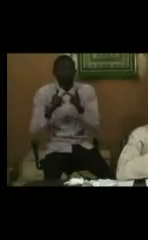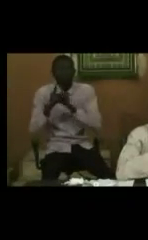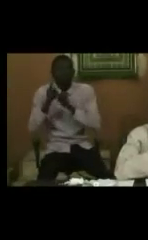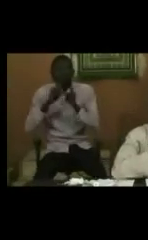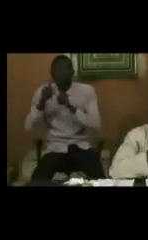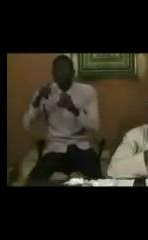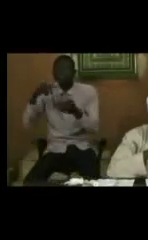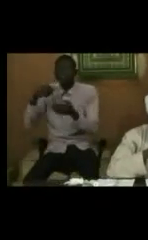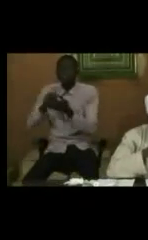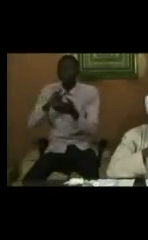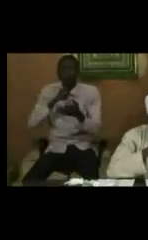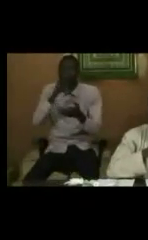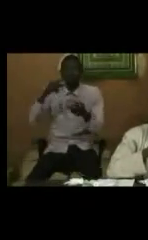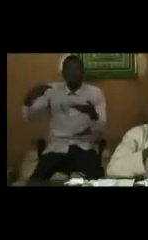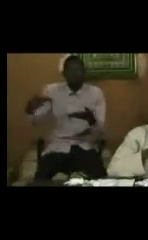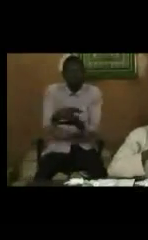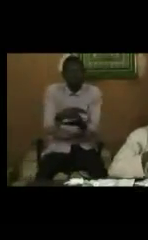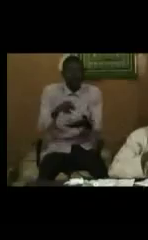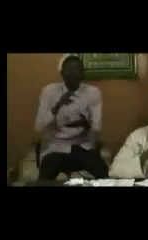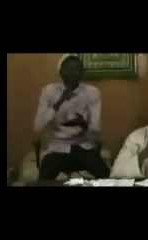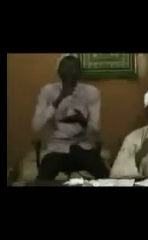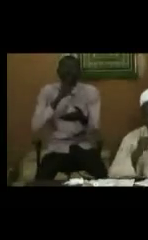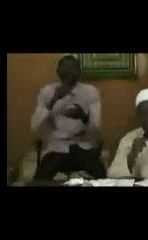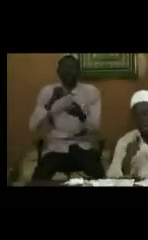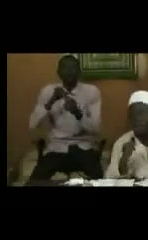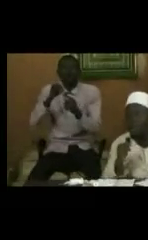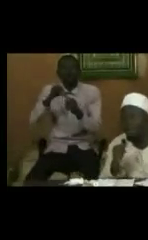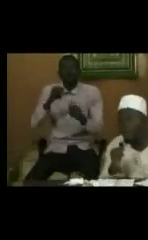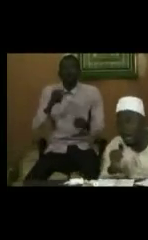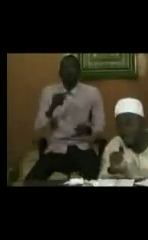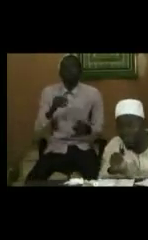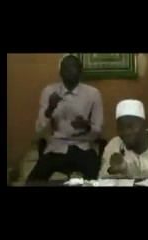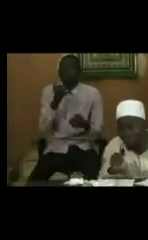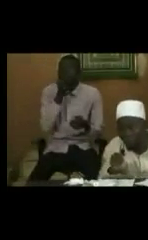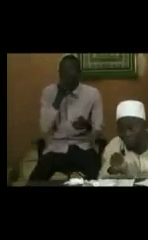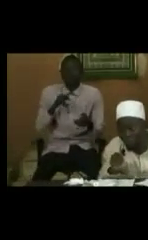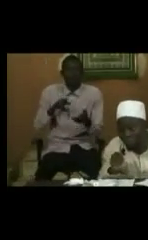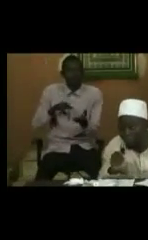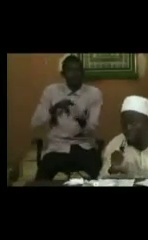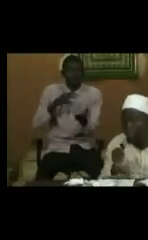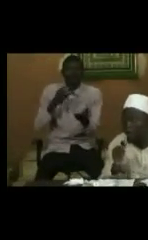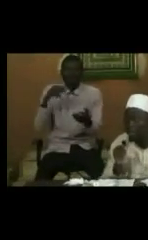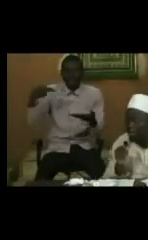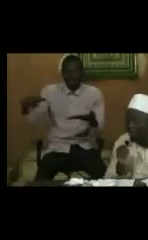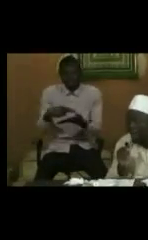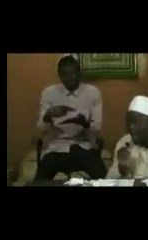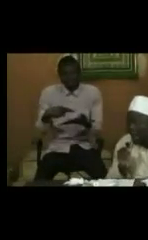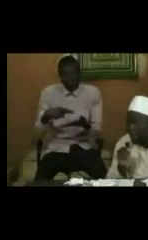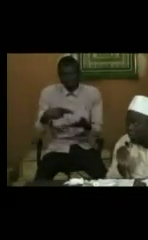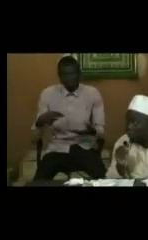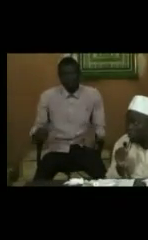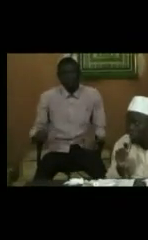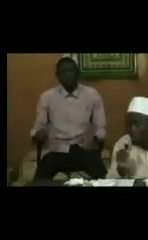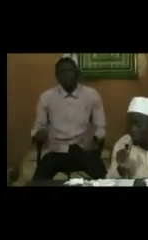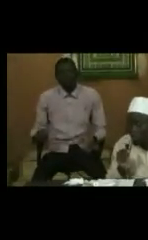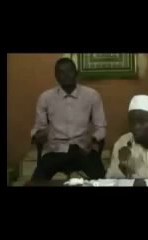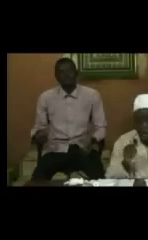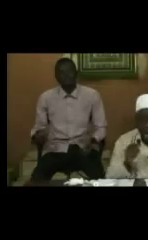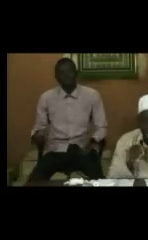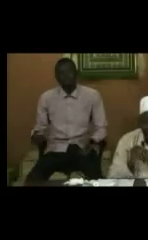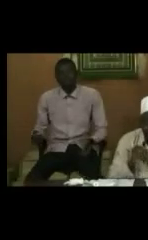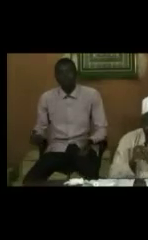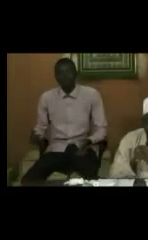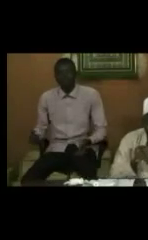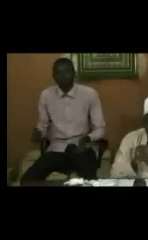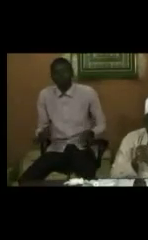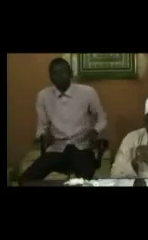won gbe oro yen ka ori marufu pe ah oro yi ko je oro ordinary o mi yan ba ri mi sigba ko le so le yi o a ga